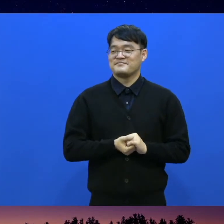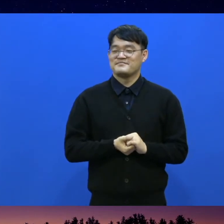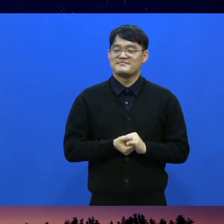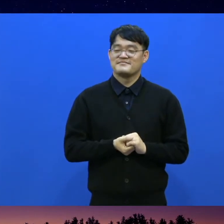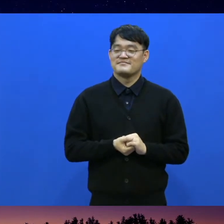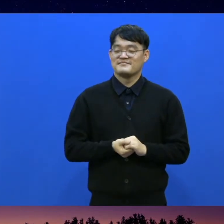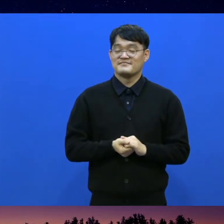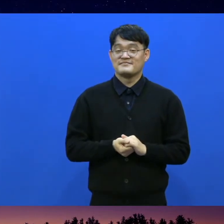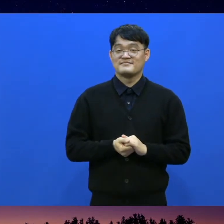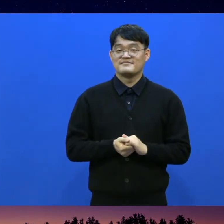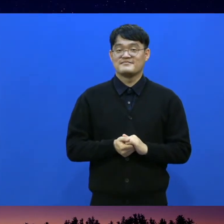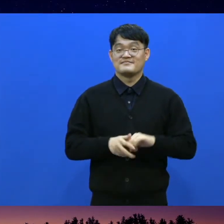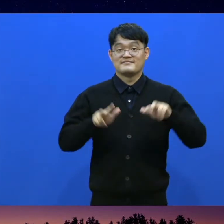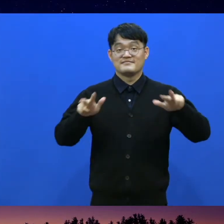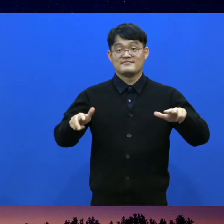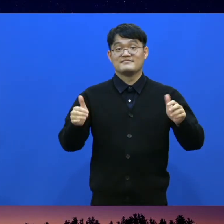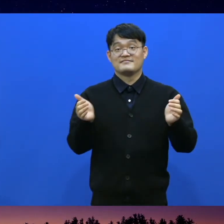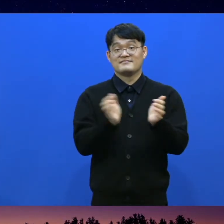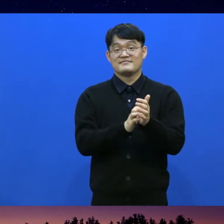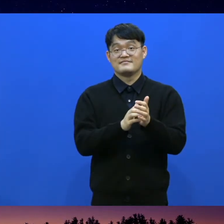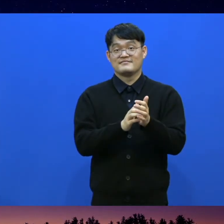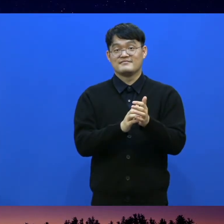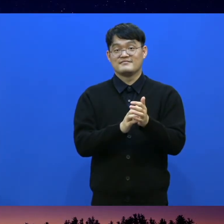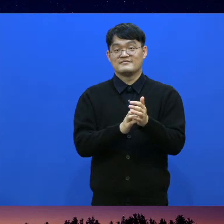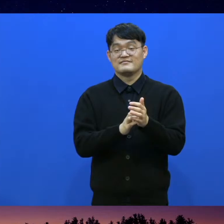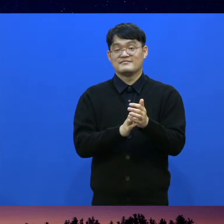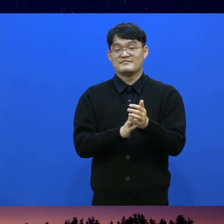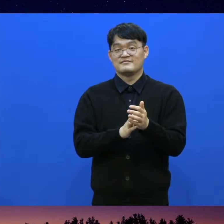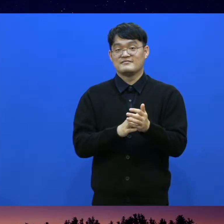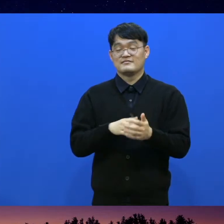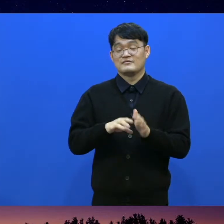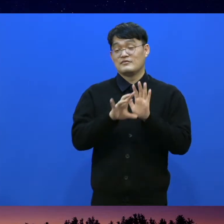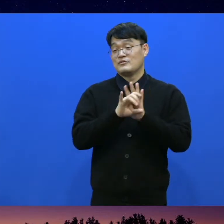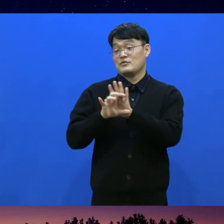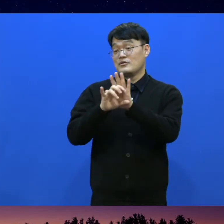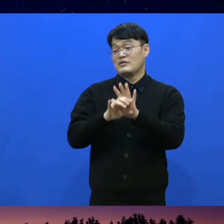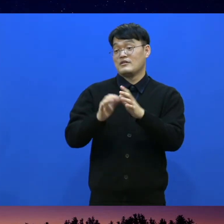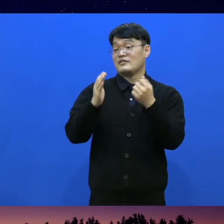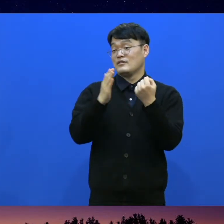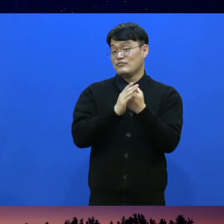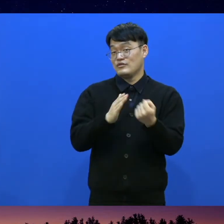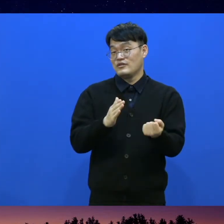그동안 목사님 치킨을 많이 오랫동안 코로나 때문에 내가 살 수가 없었어.